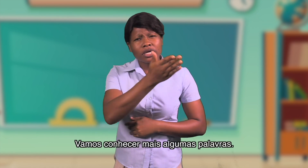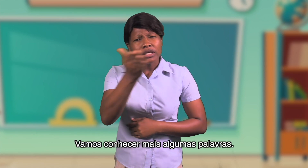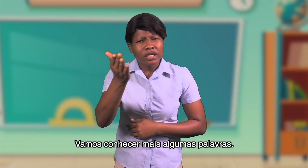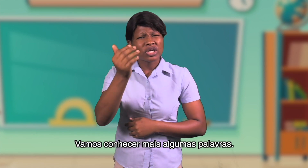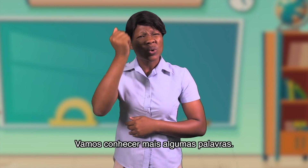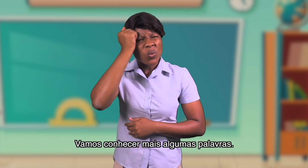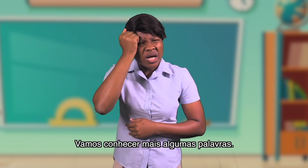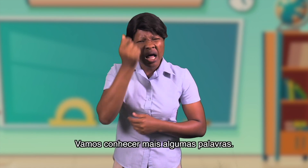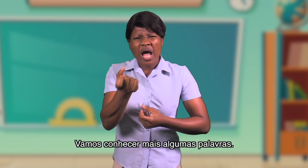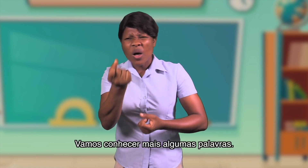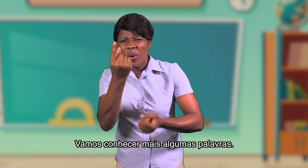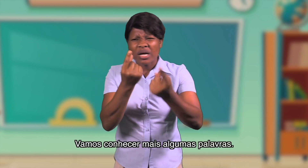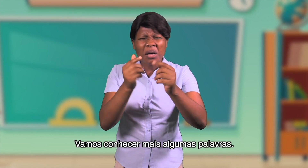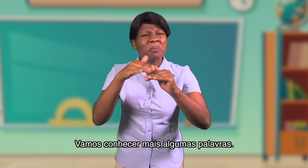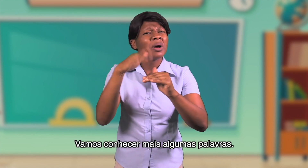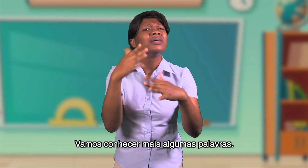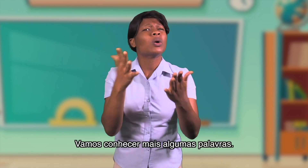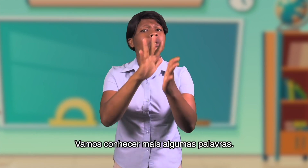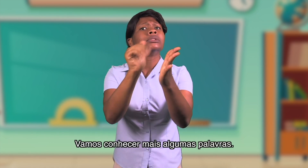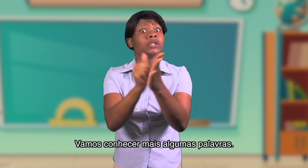Vamos conhecer mais algumas palavras.